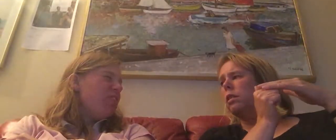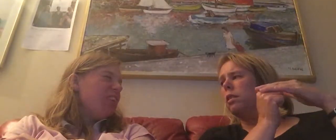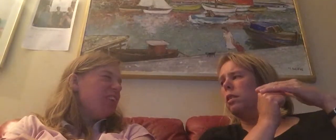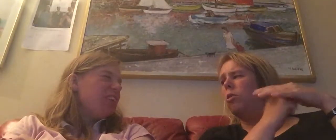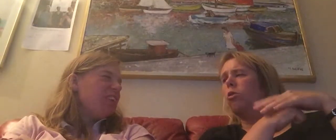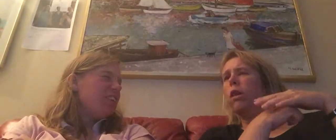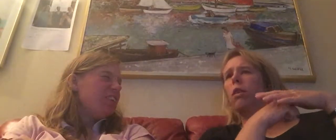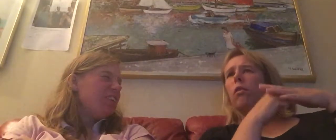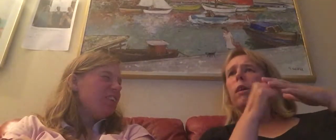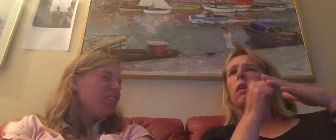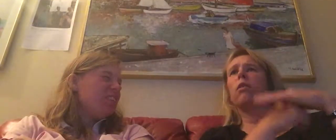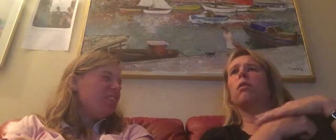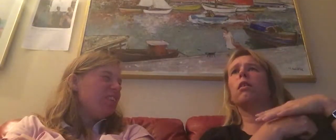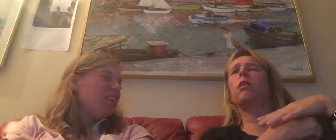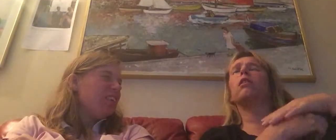november. Och sen tar vi